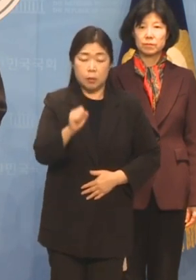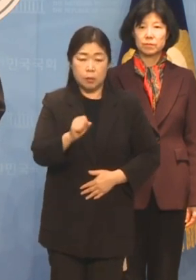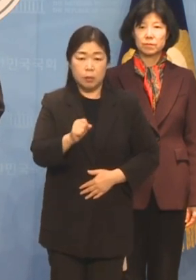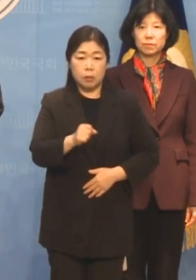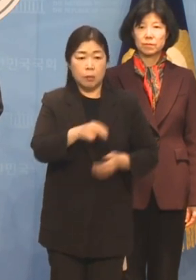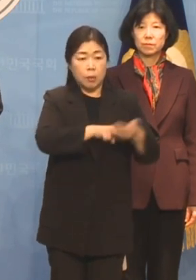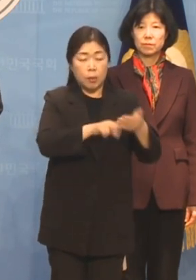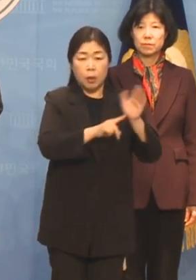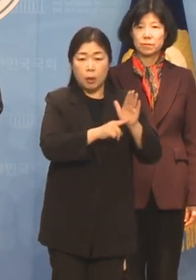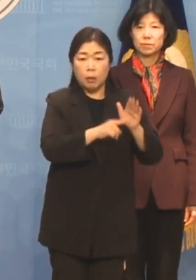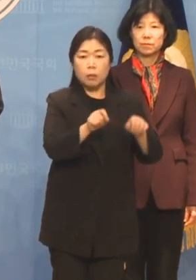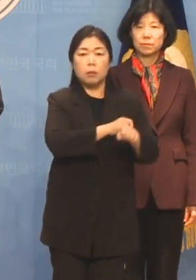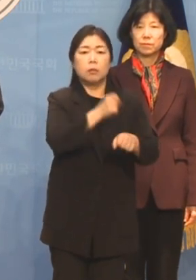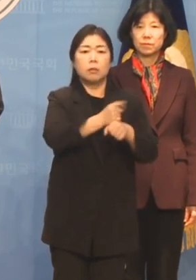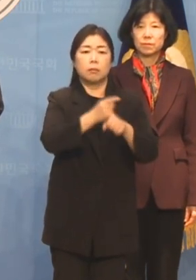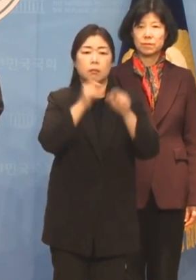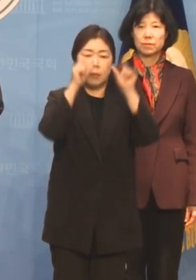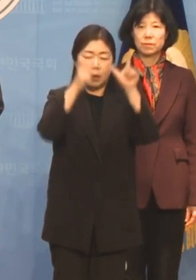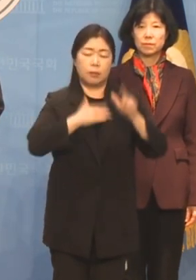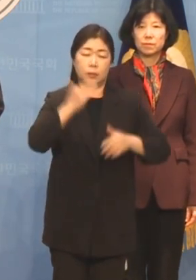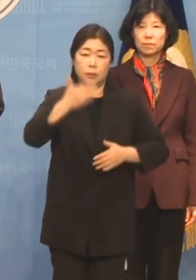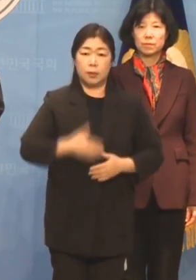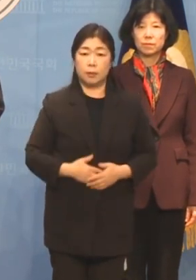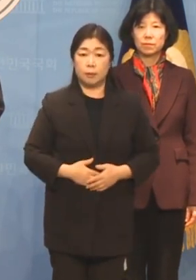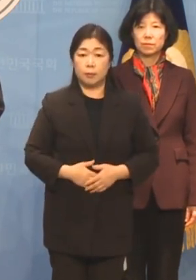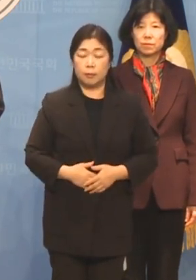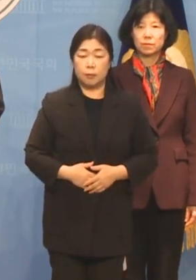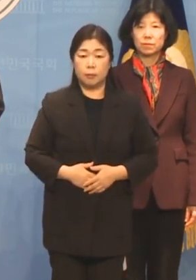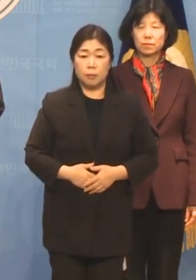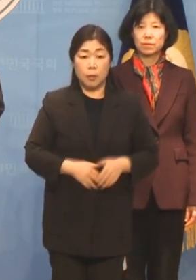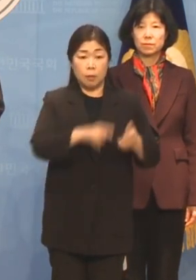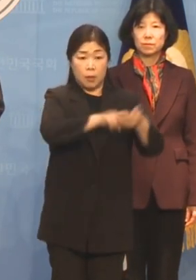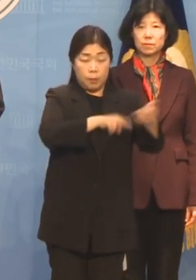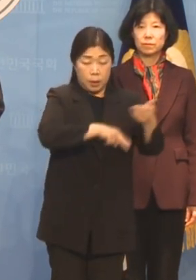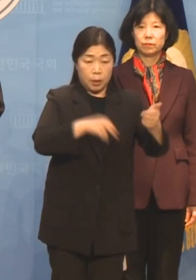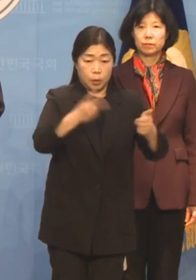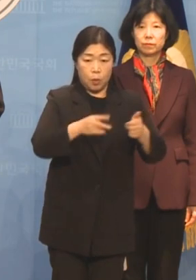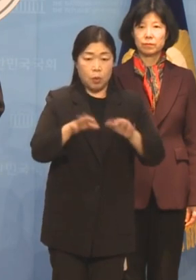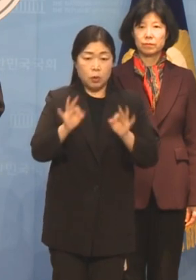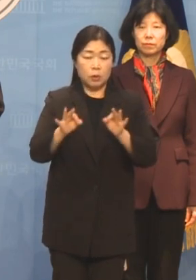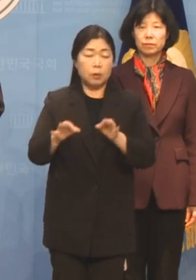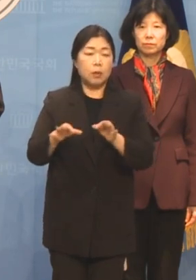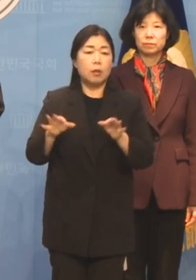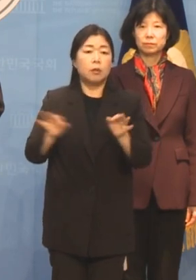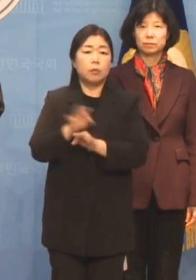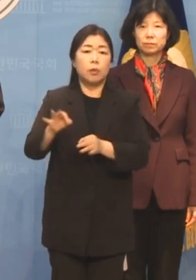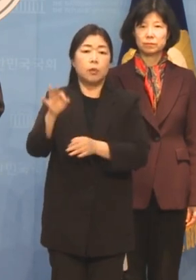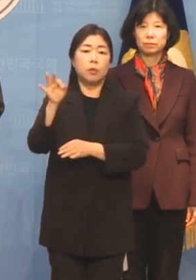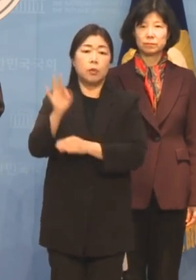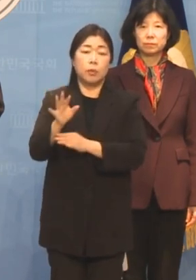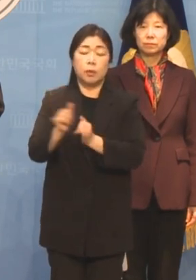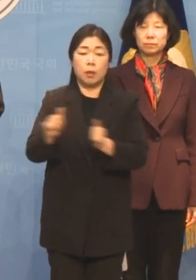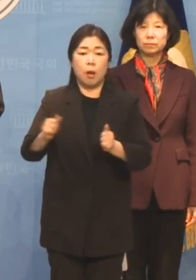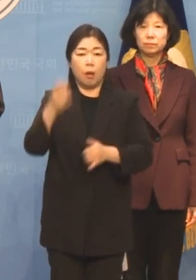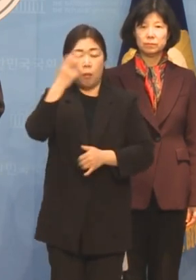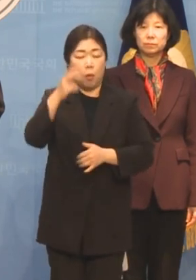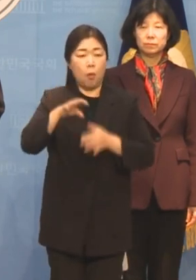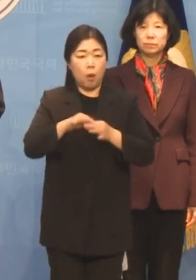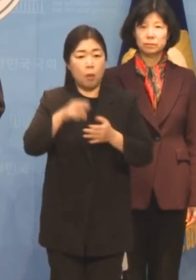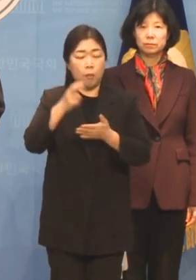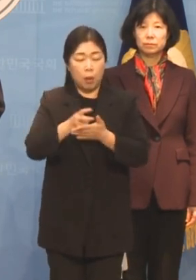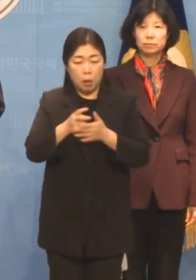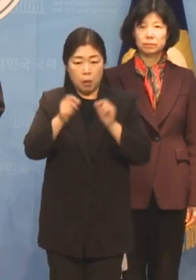되었습니다. 우리가 ELS 상품의 판매 및 금융소비자보호 등에 관련된 법에 대해 알게